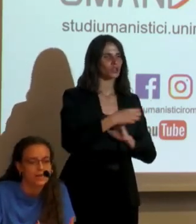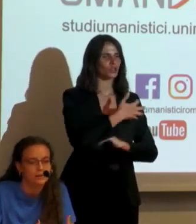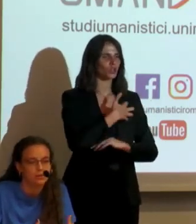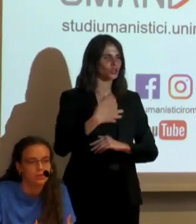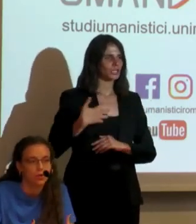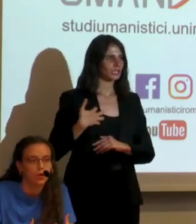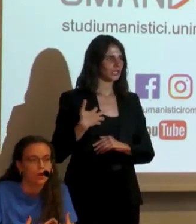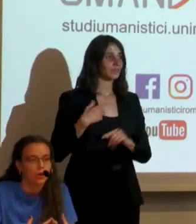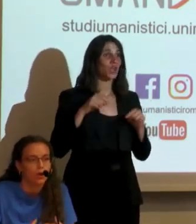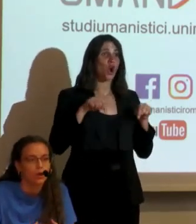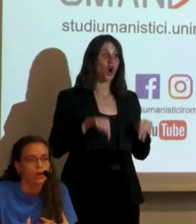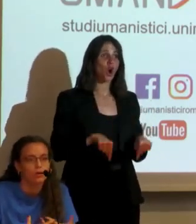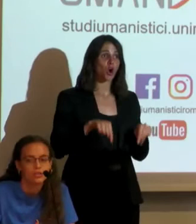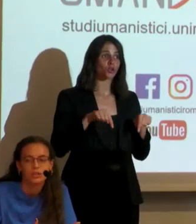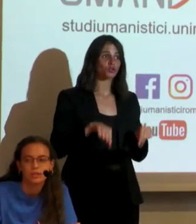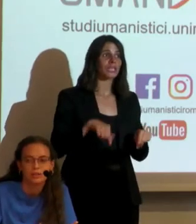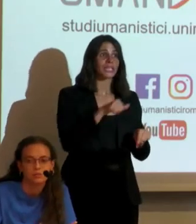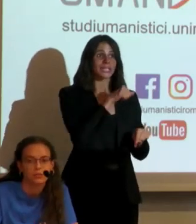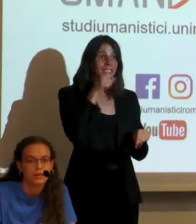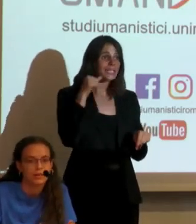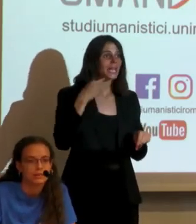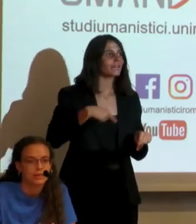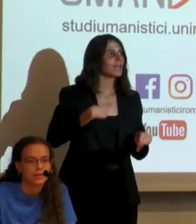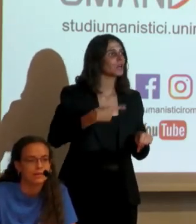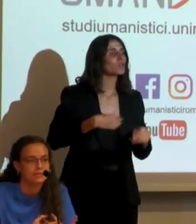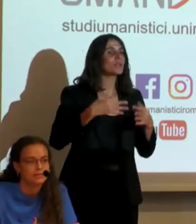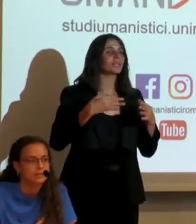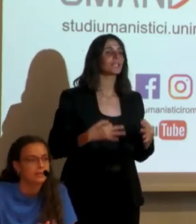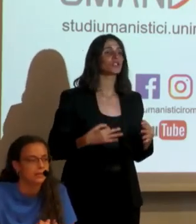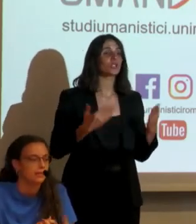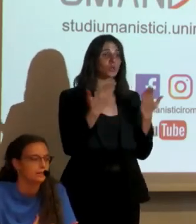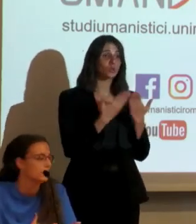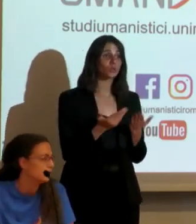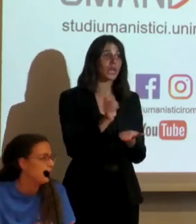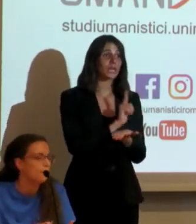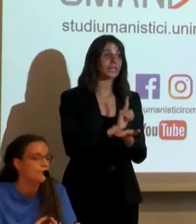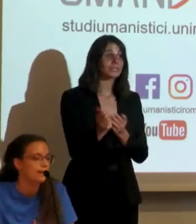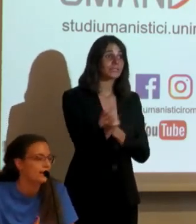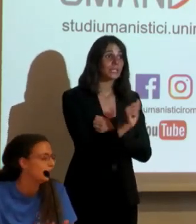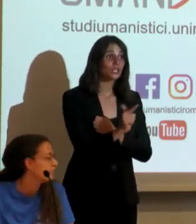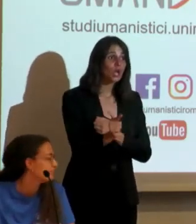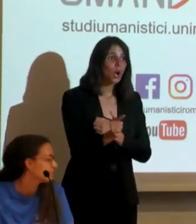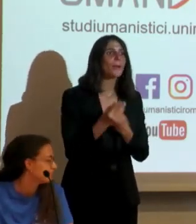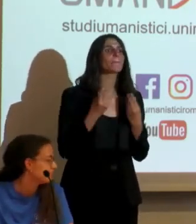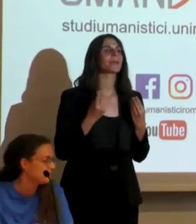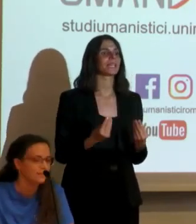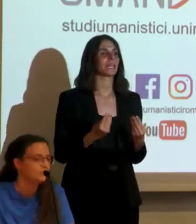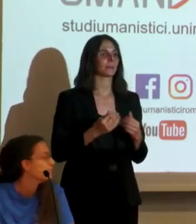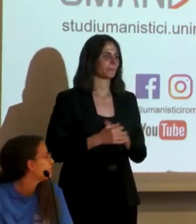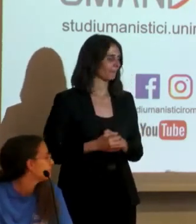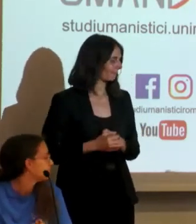ancora senso decidere di studiare lettere? E se sì, che senso ha? Perché?